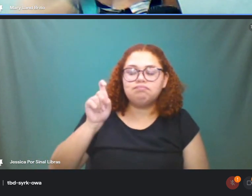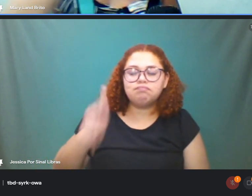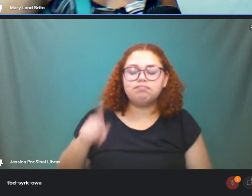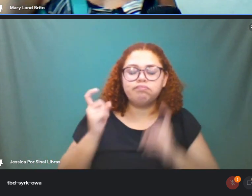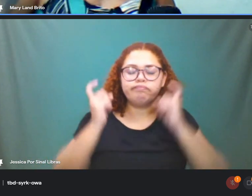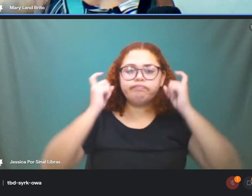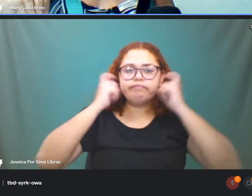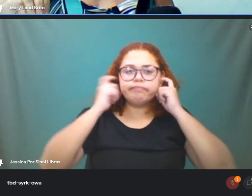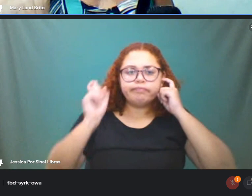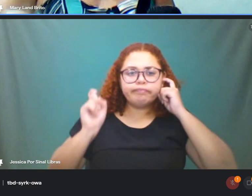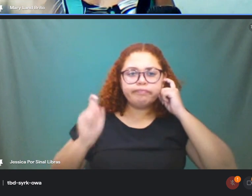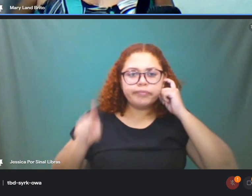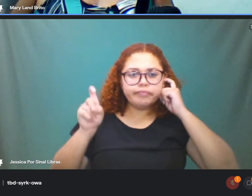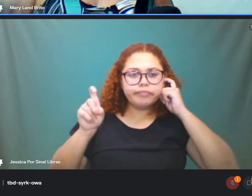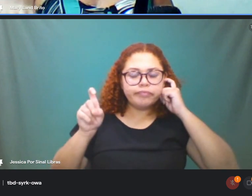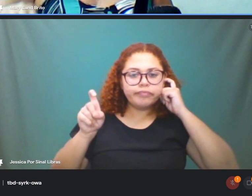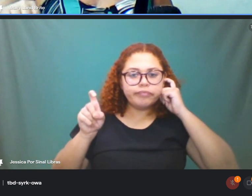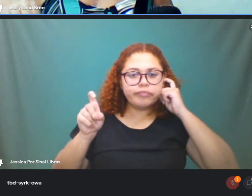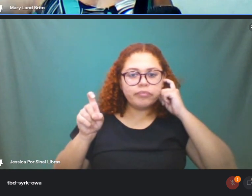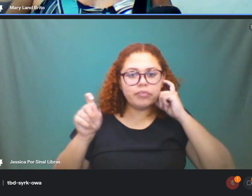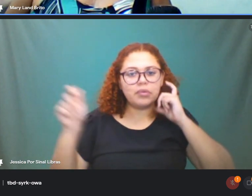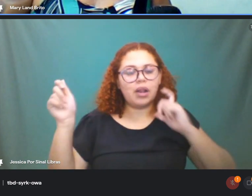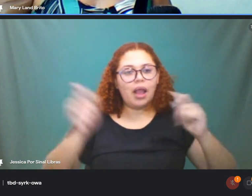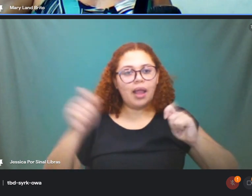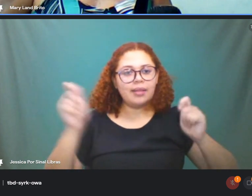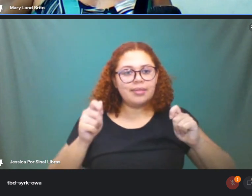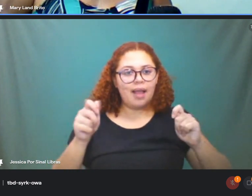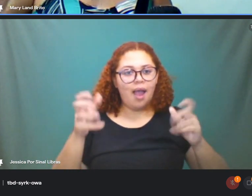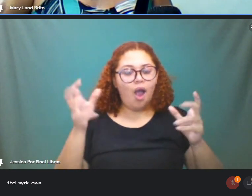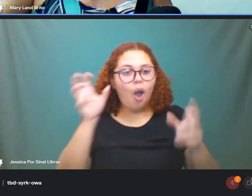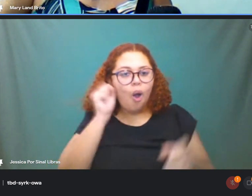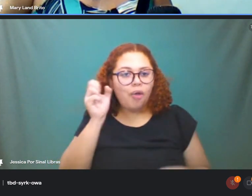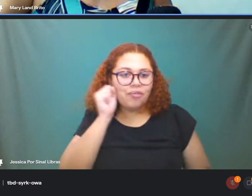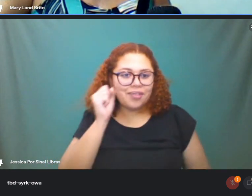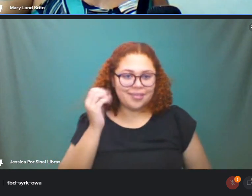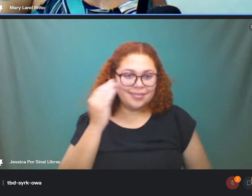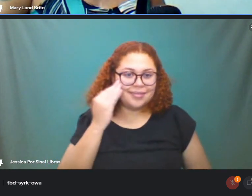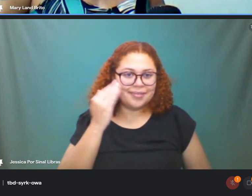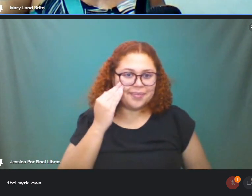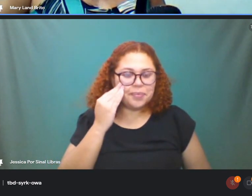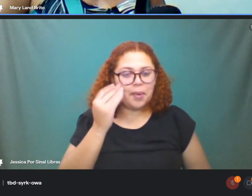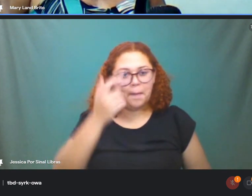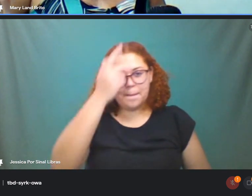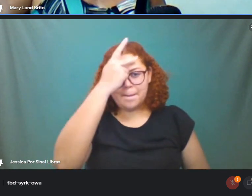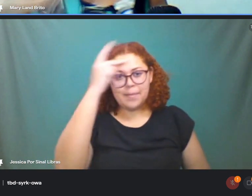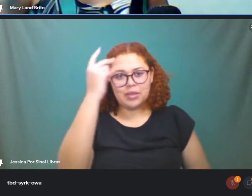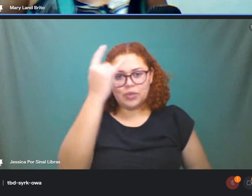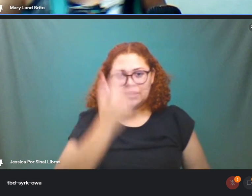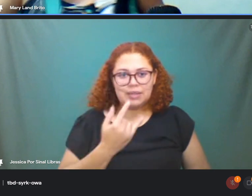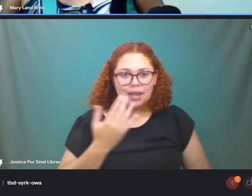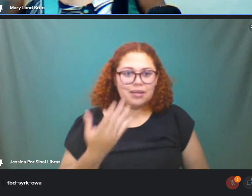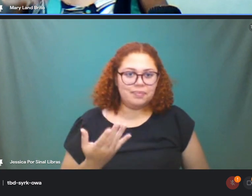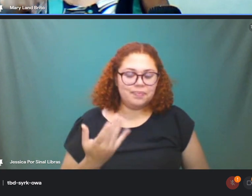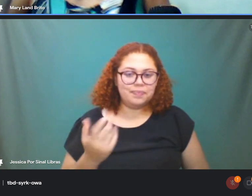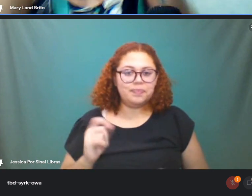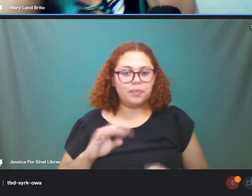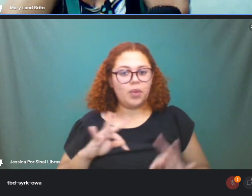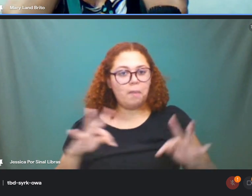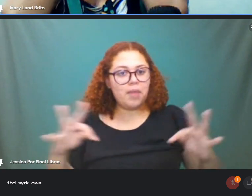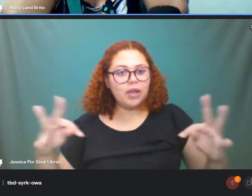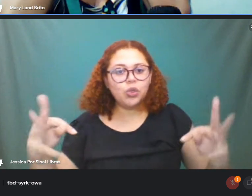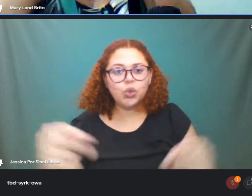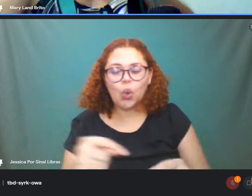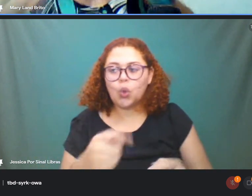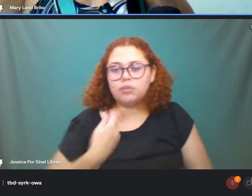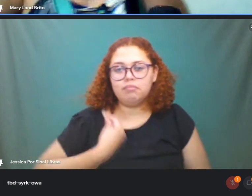peça e, do lado, você ter a possibilidade de algum aparato eletrônico que deu play ou para todo mundo que está ali, ou com fone